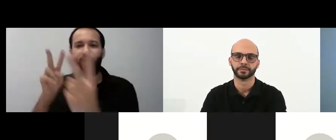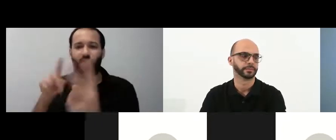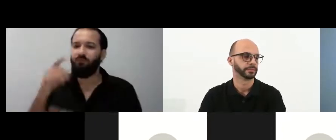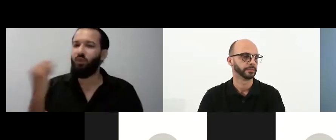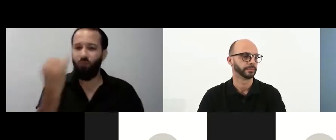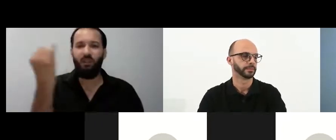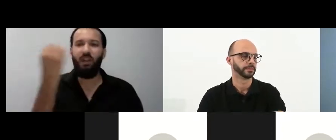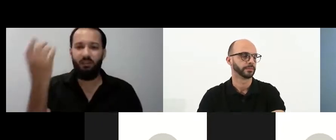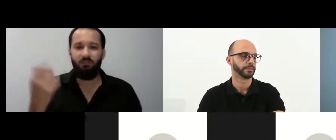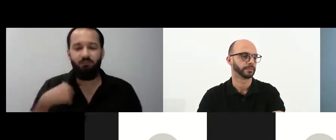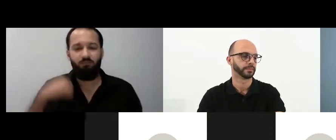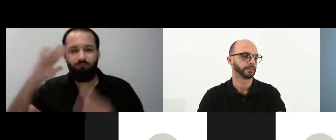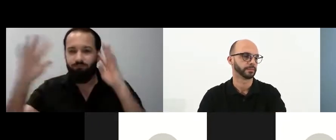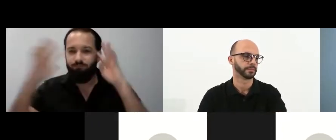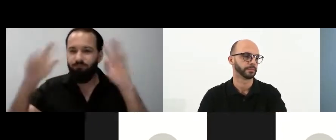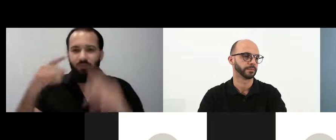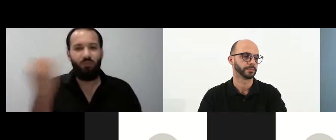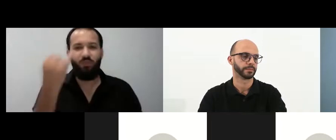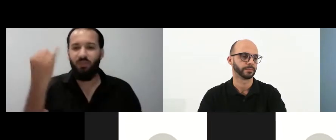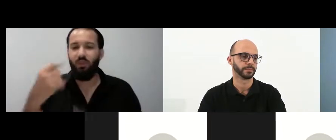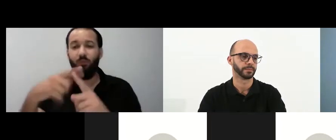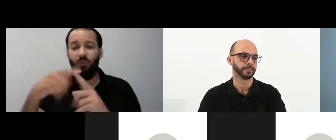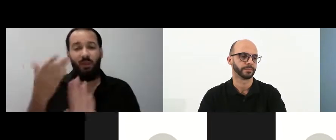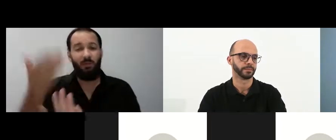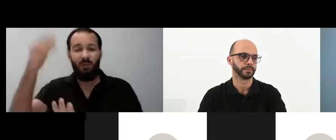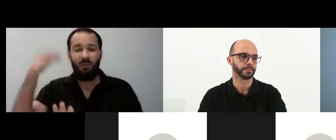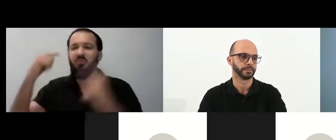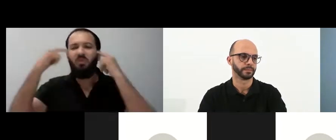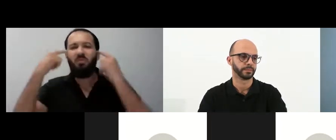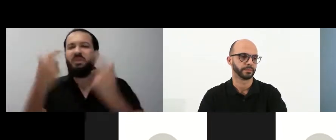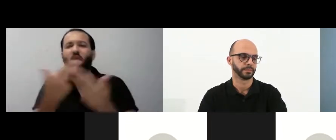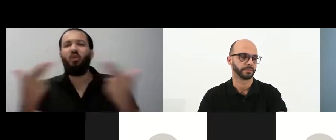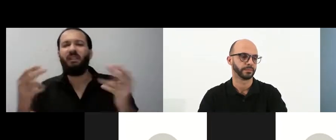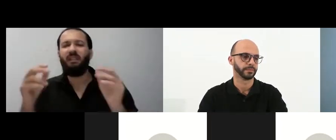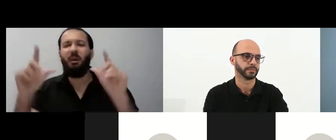porque ajuda os alunos a não se prejudicarem. Eu imagino,